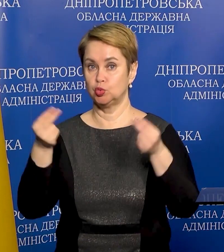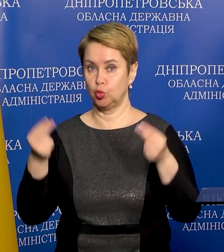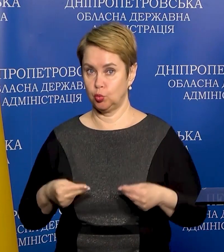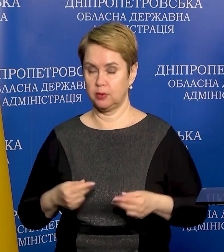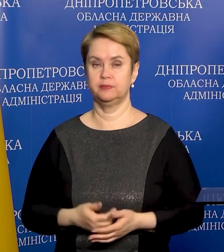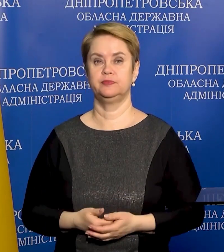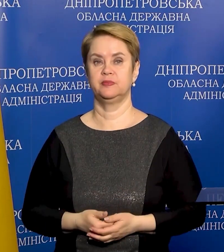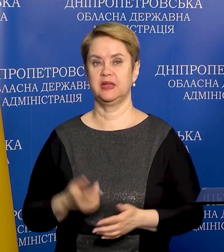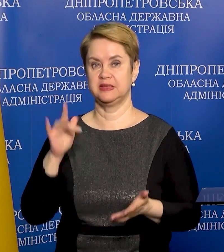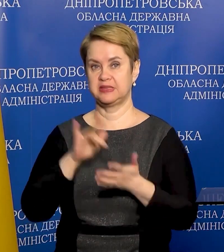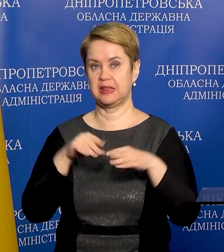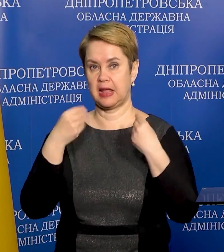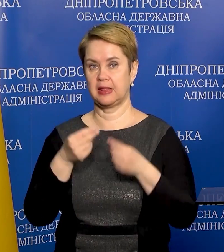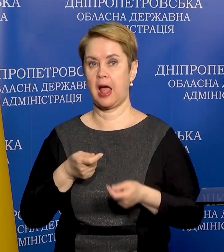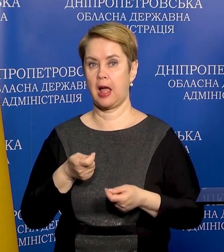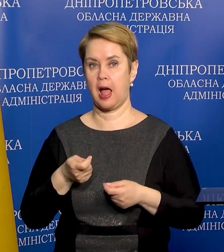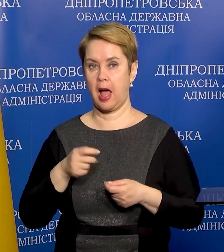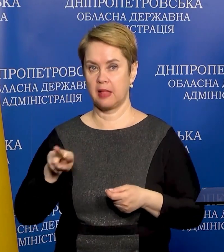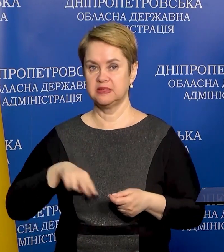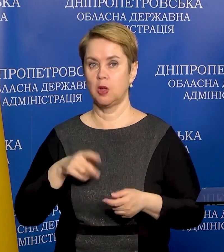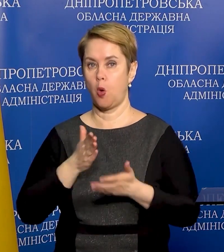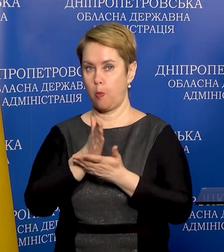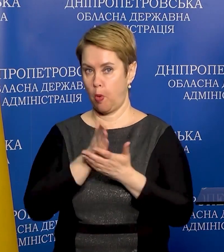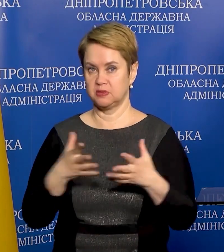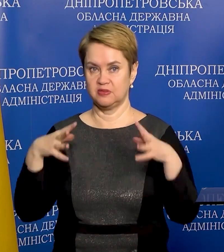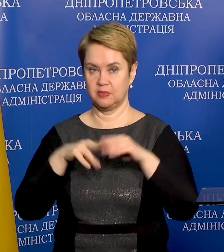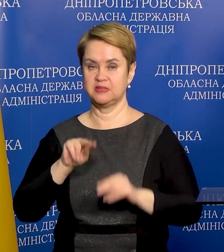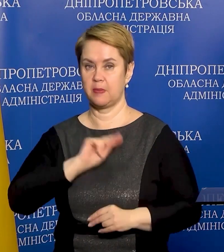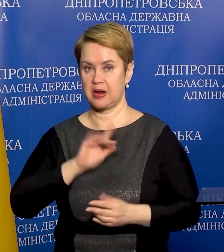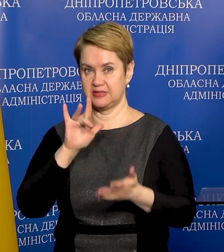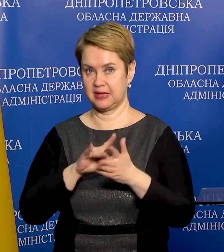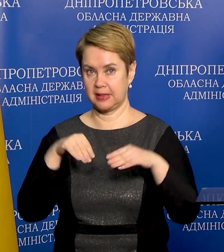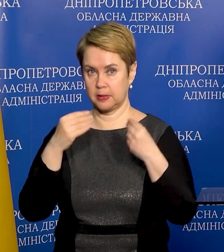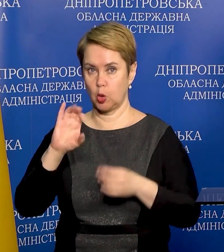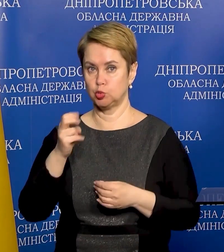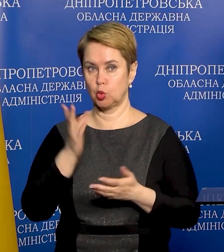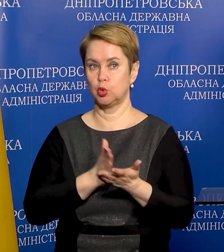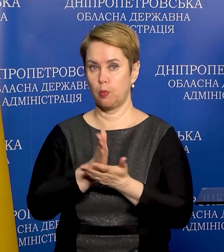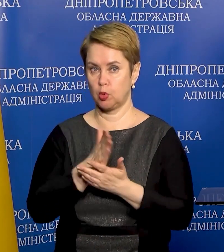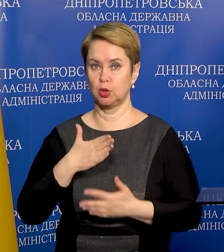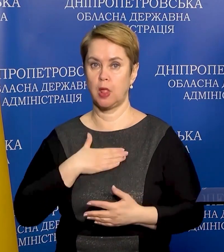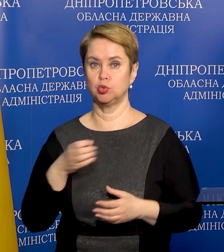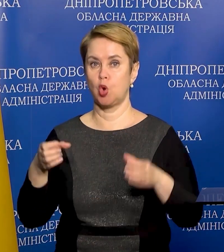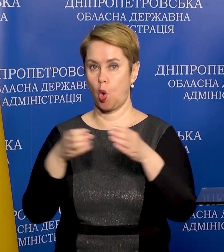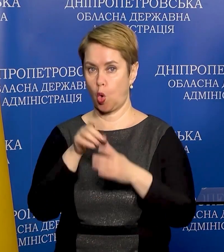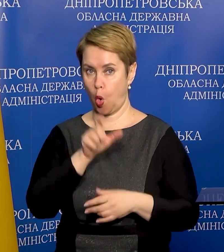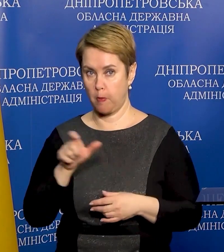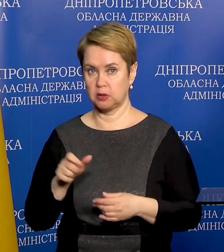шлюб. Центр надання адміністративних послуг разом у співпраці з Центром надання соціальних послуг нашої